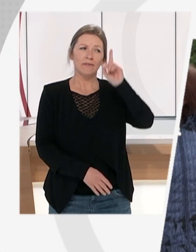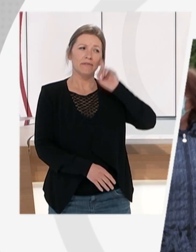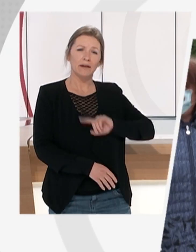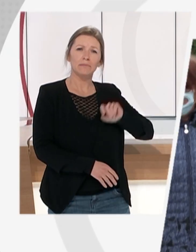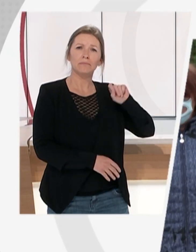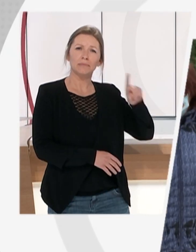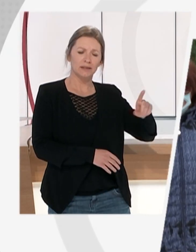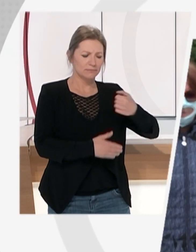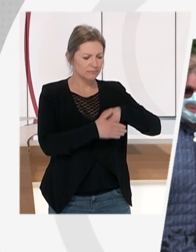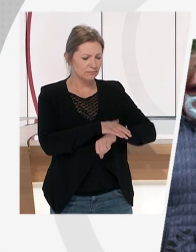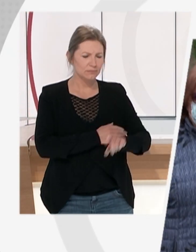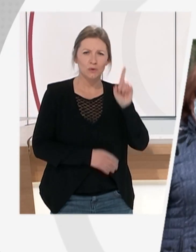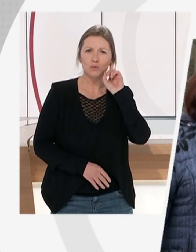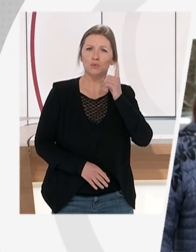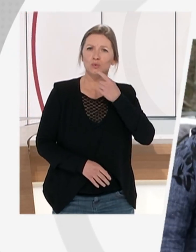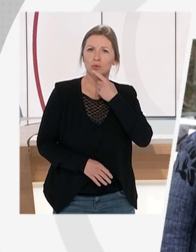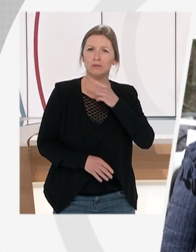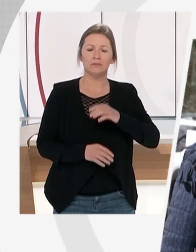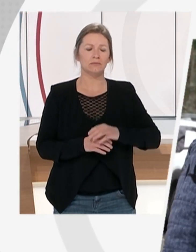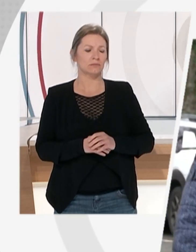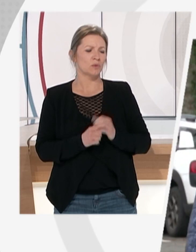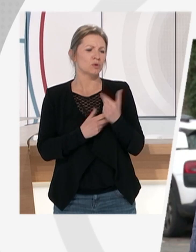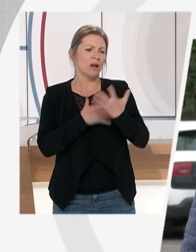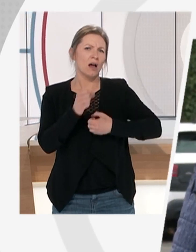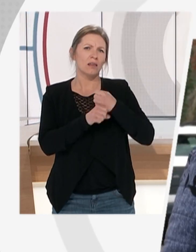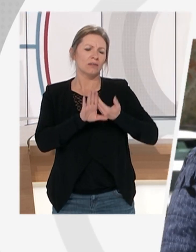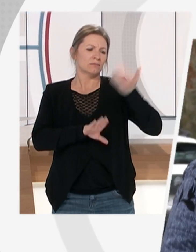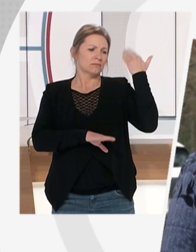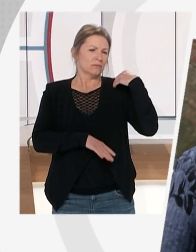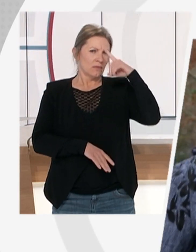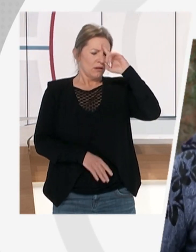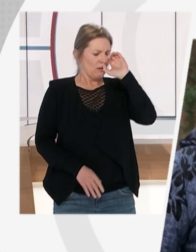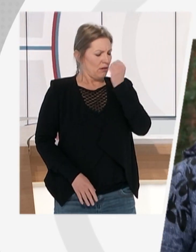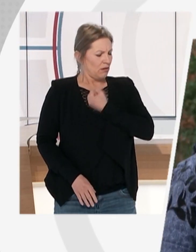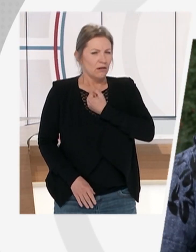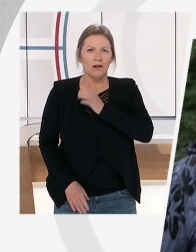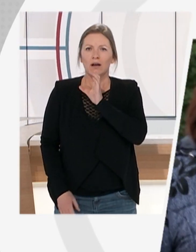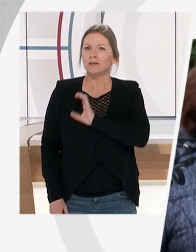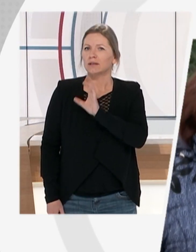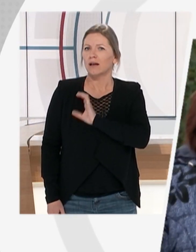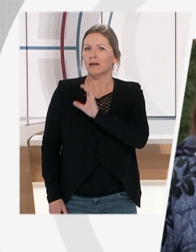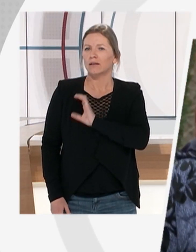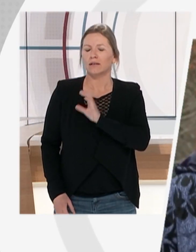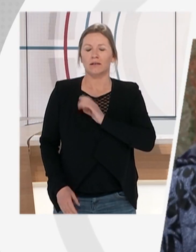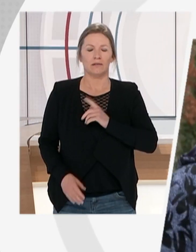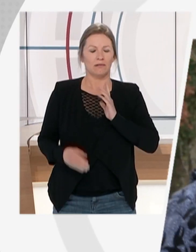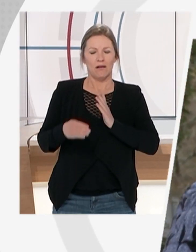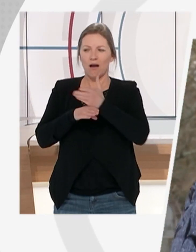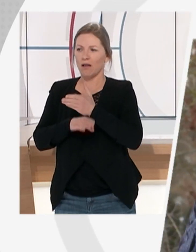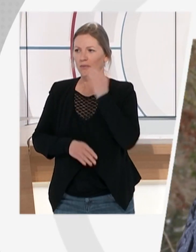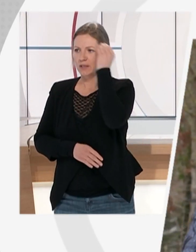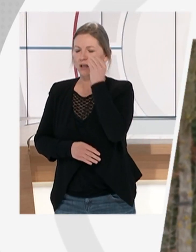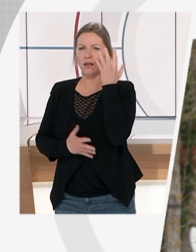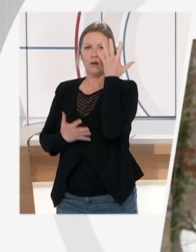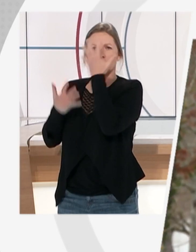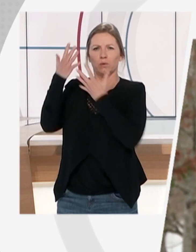Claudine est sourde depuis sa naissance. Il y a quelques années, elle a tenté de se suicider. Son premier contact avec la